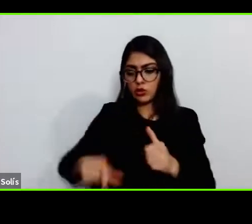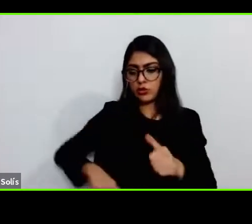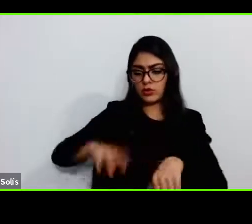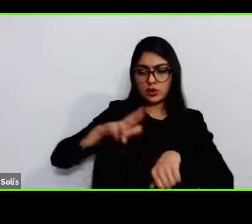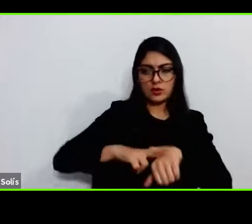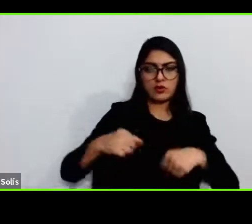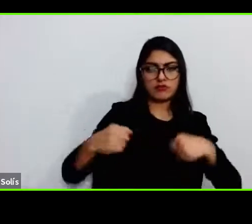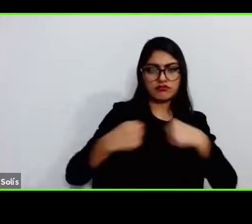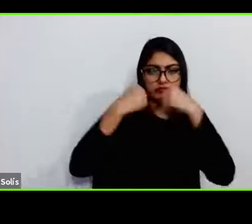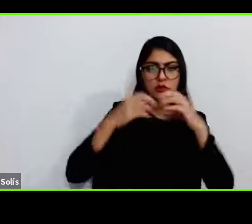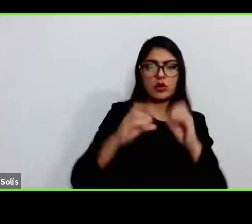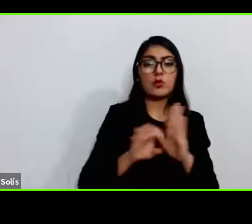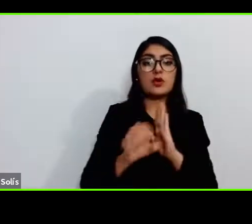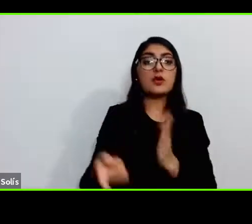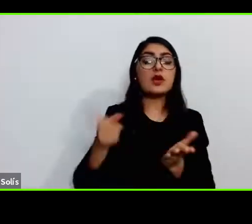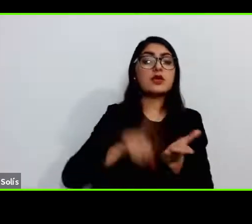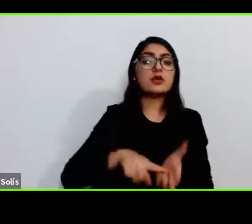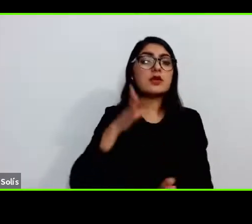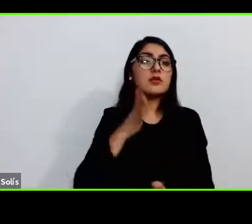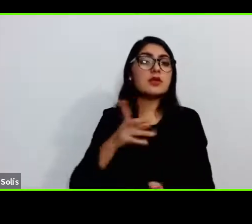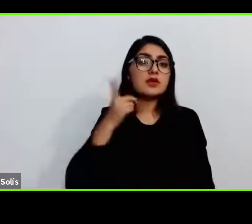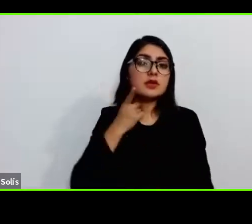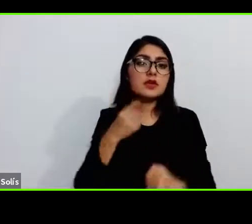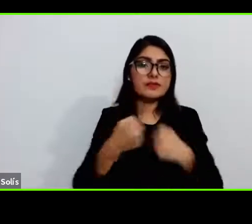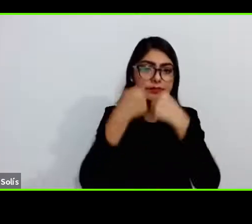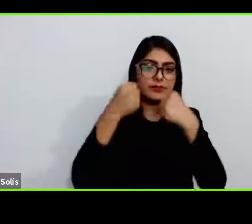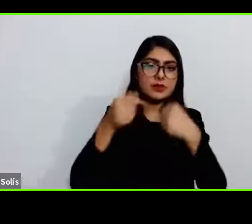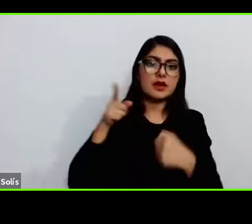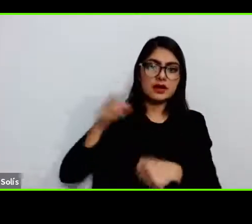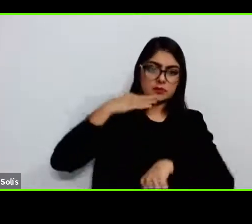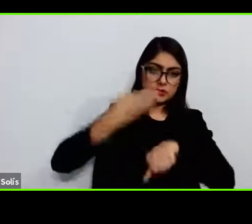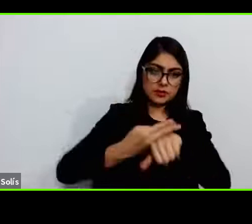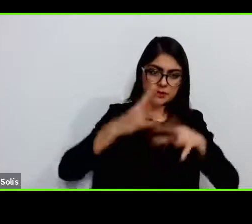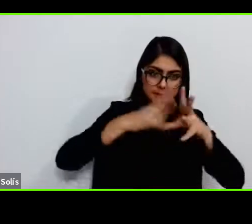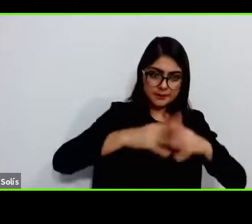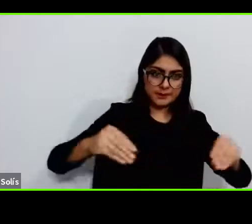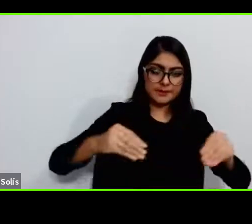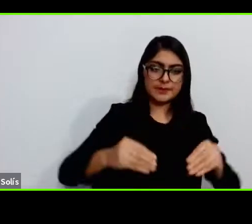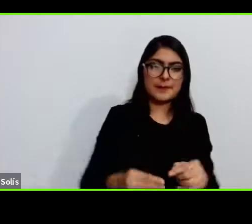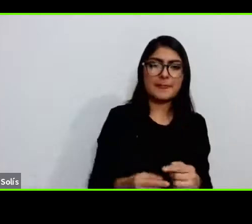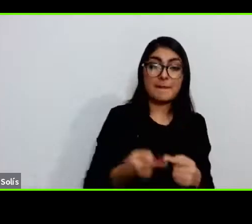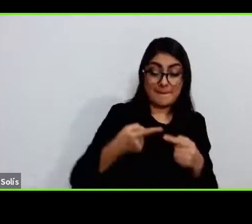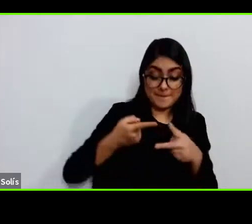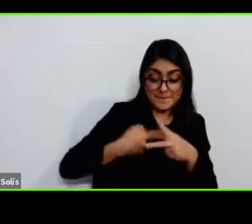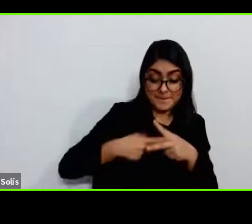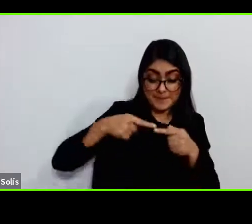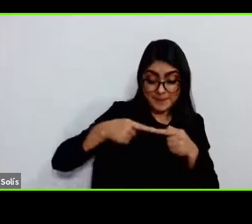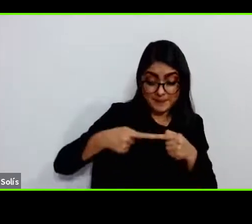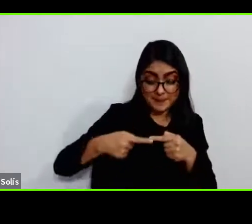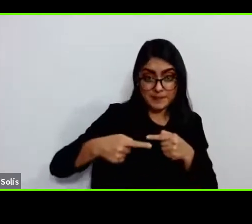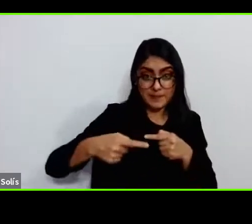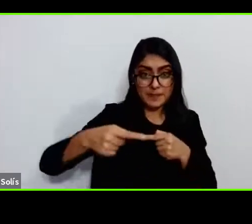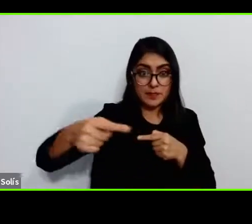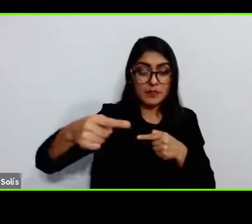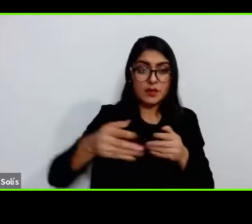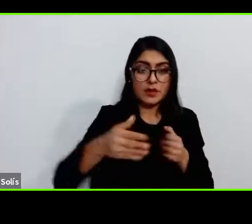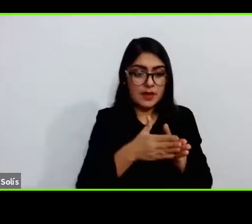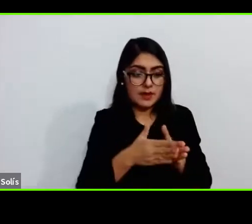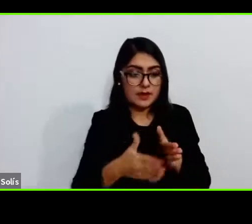Unión, etc. Entonces, esta etapa que fue, digamos, la primera etapa, muy importante también porque es una etapa